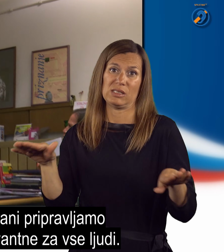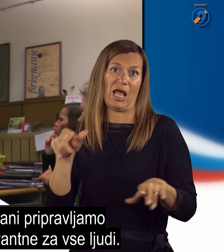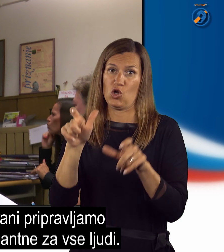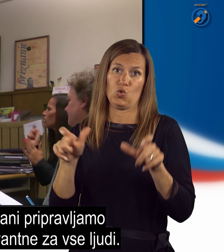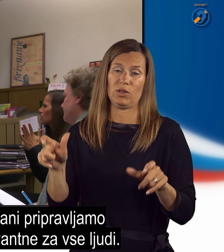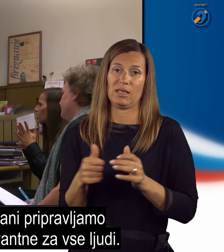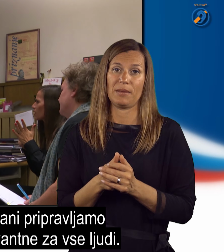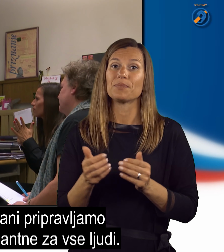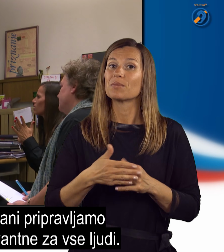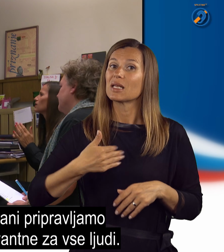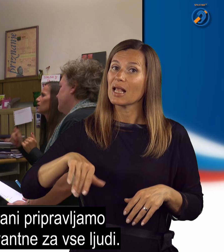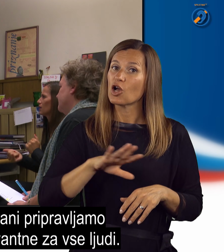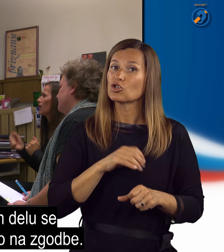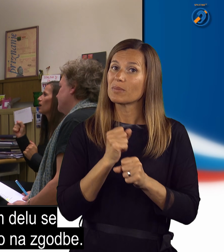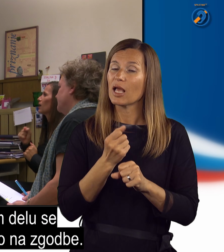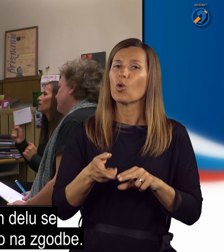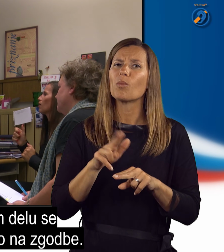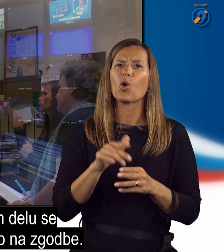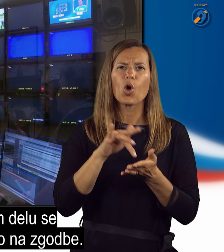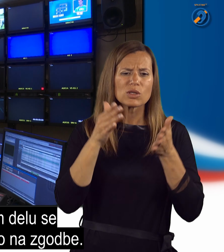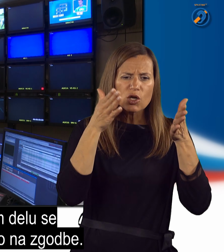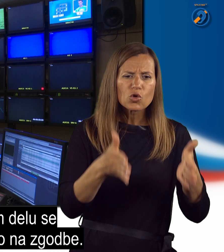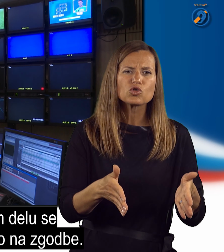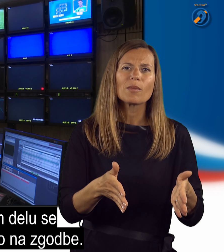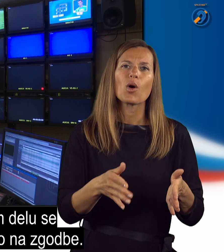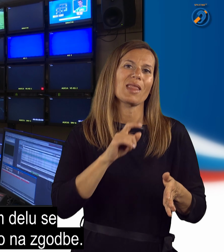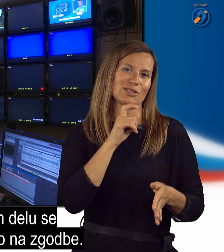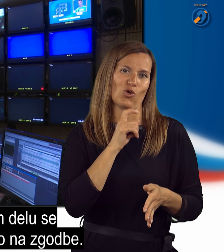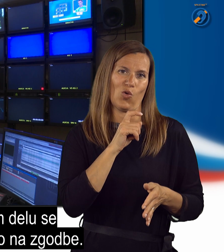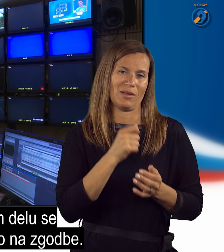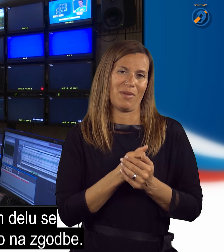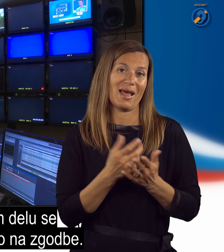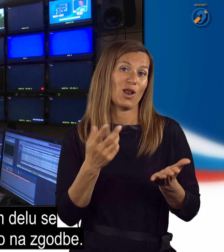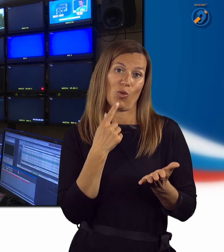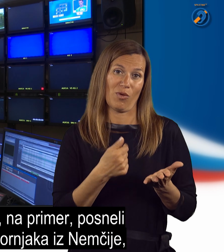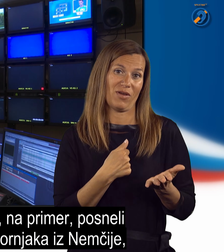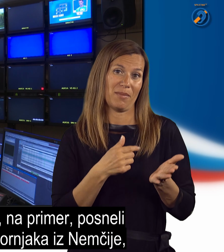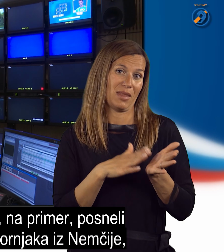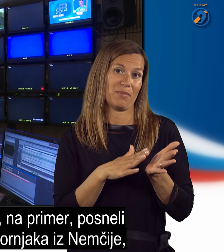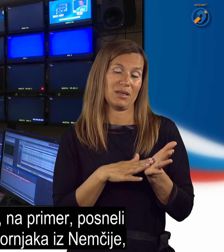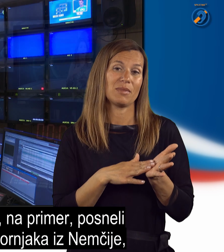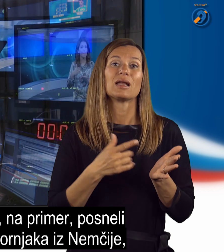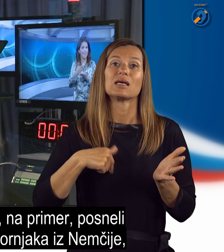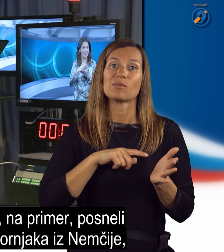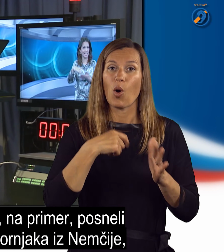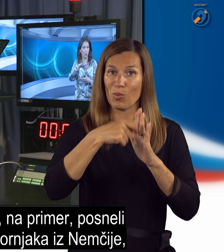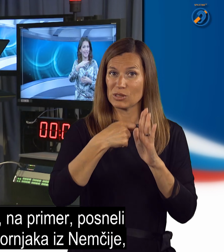ki so relevantne za vse ljudi. Pri našem delu se osredotočamo na zgodbe. Naj